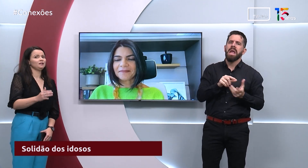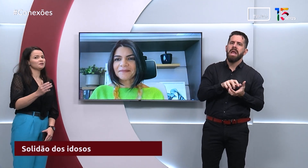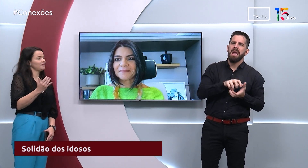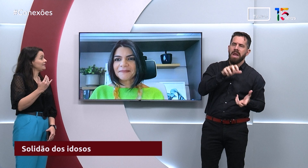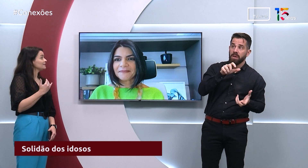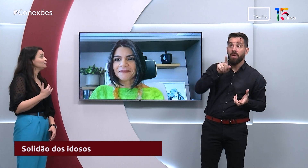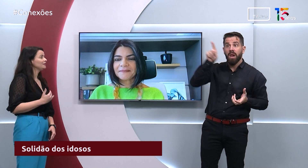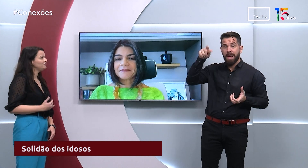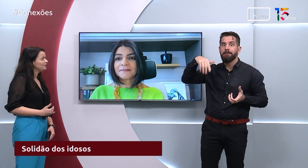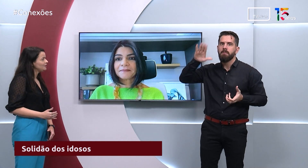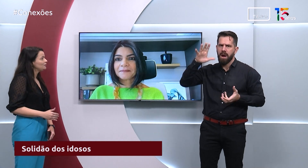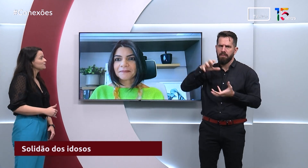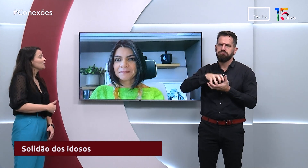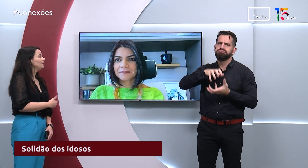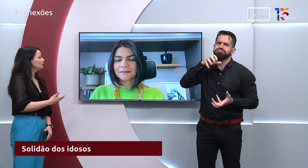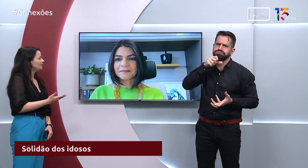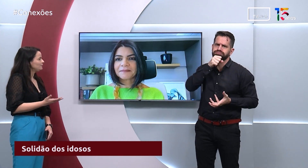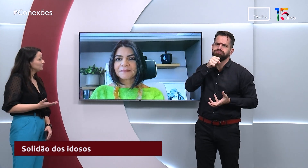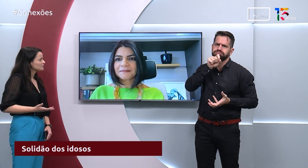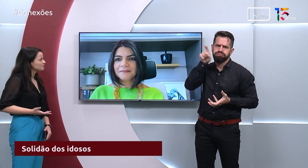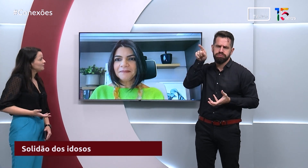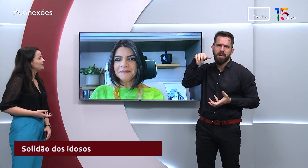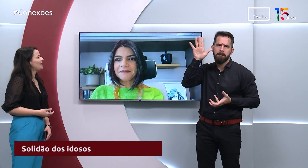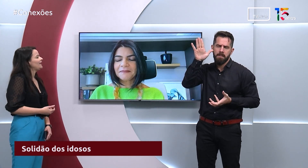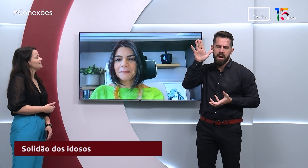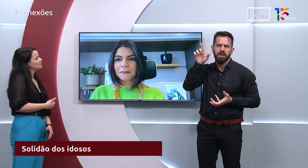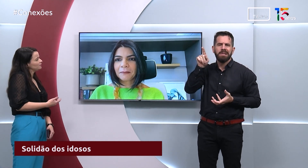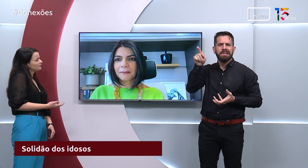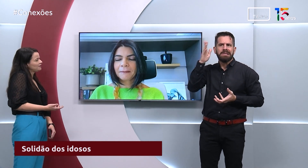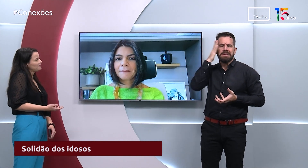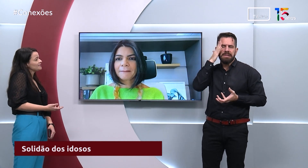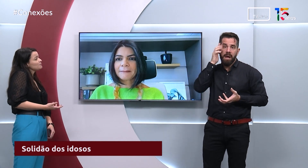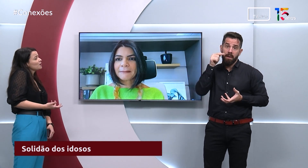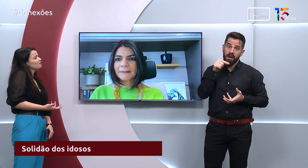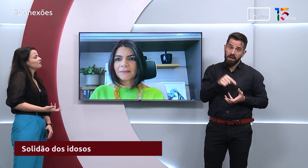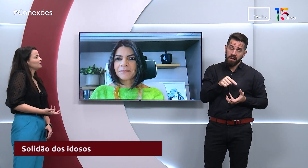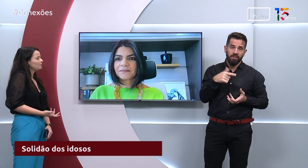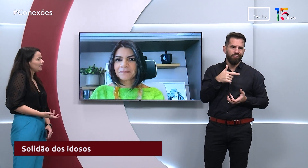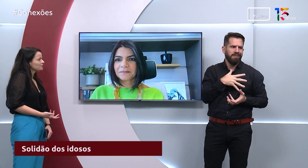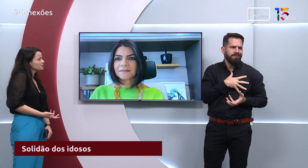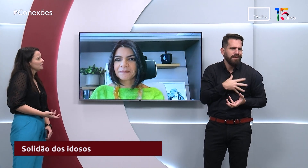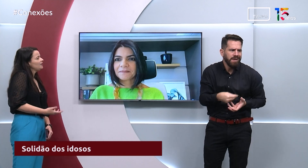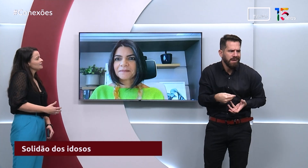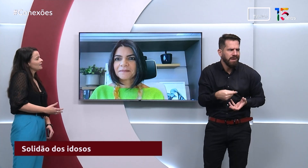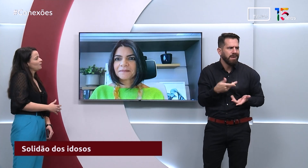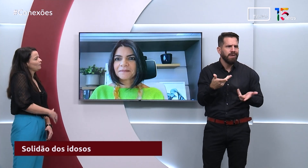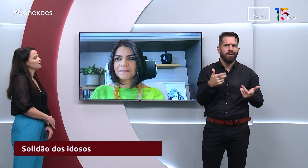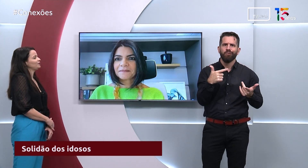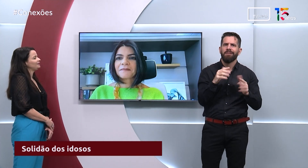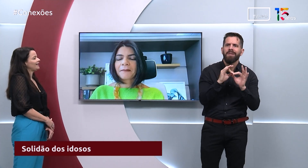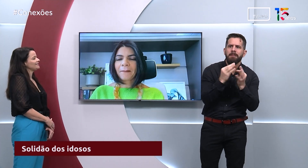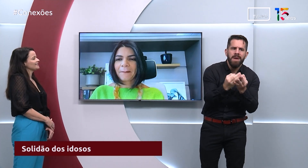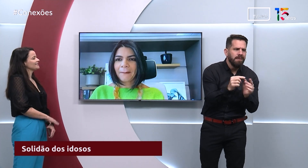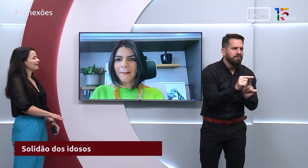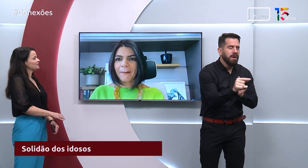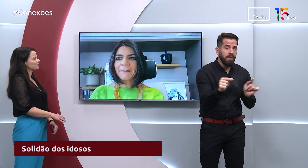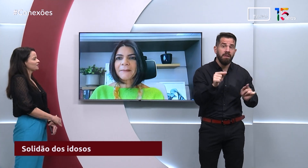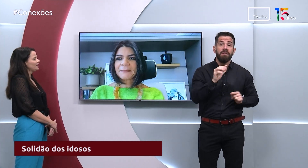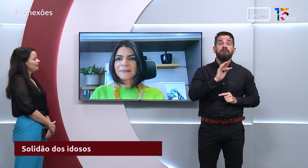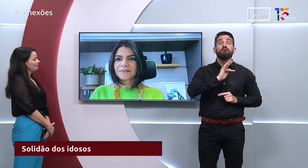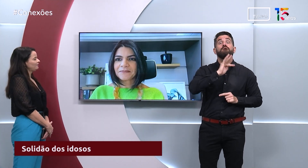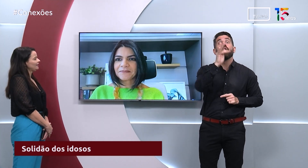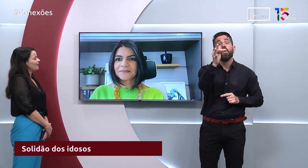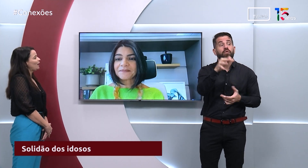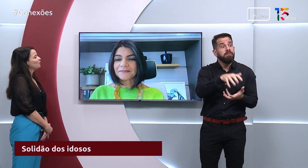menos filhos, várias não têm filhos, não têm muitos familiares, e quando ficarem velhas, provavelmente estarão mais solitárias, né? Será que a